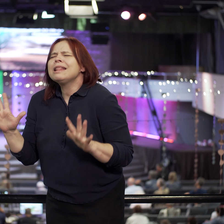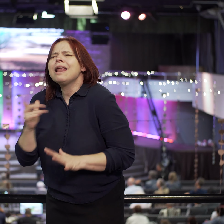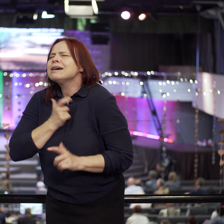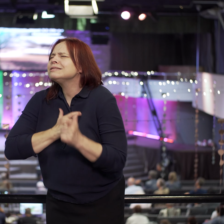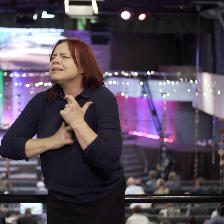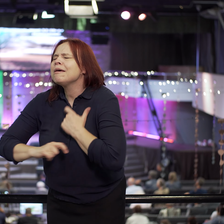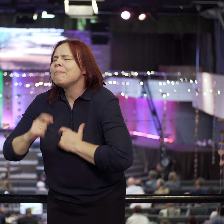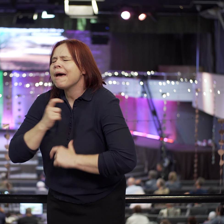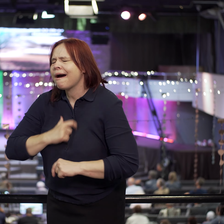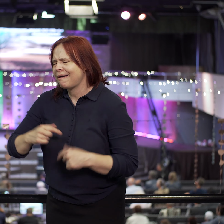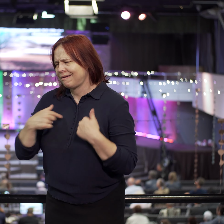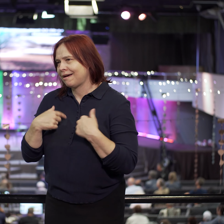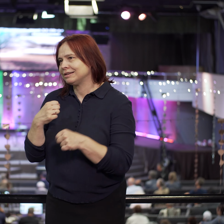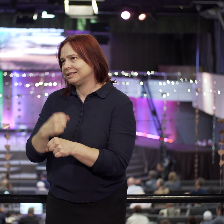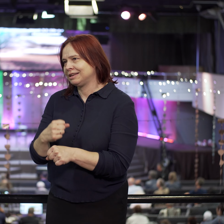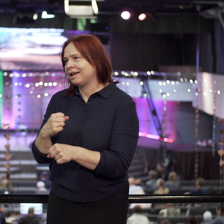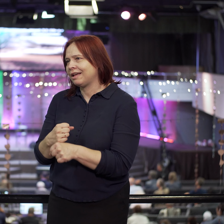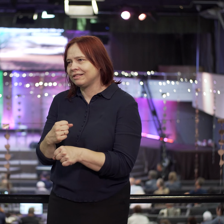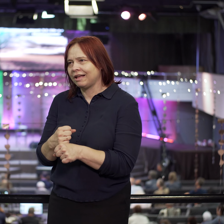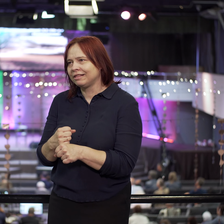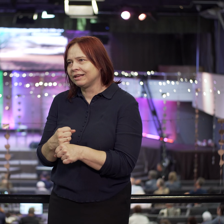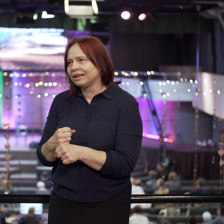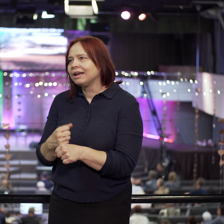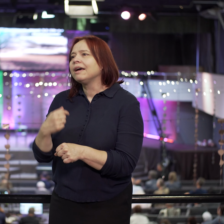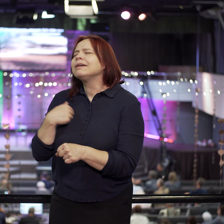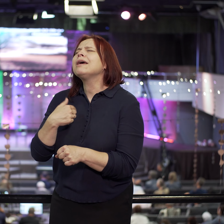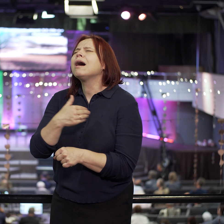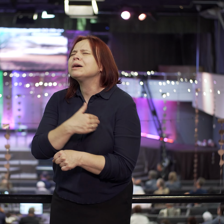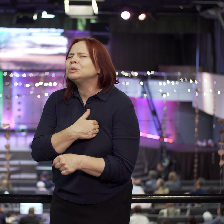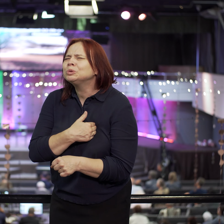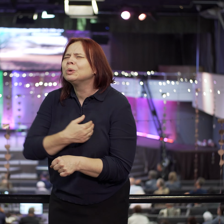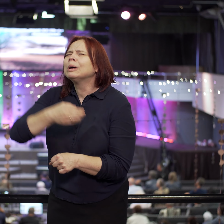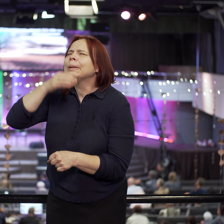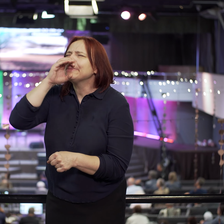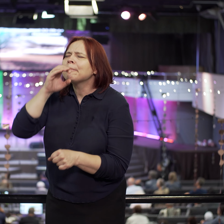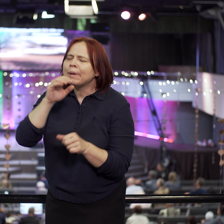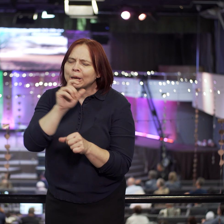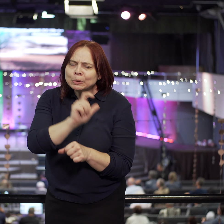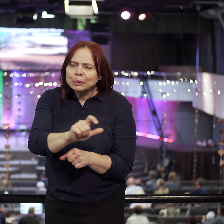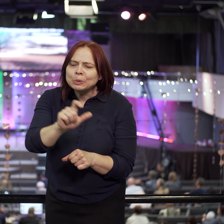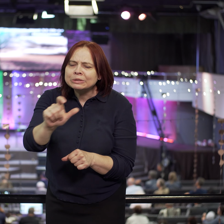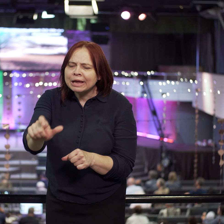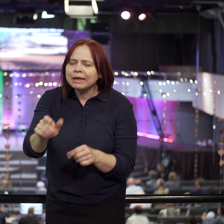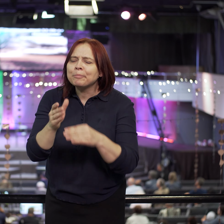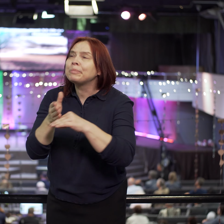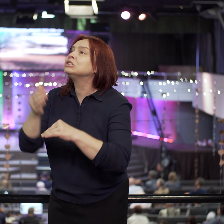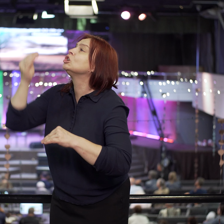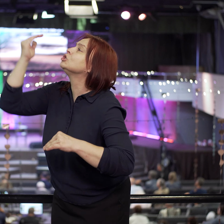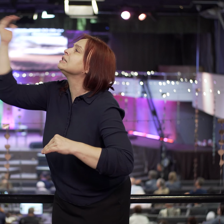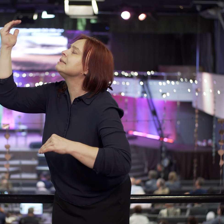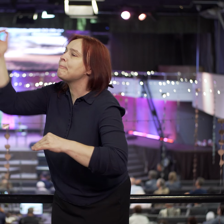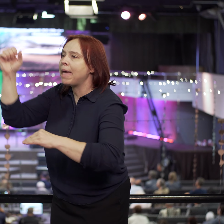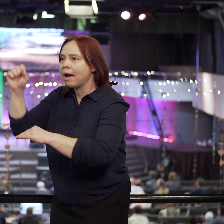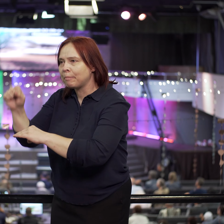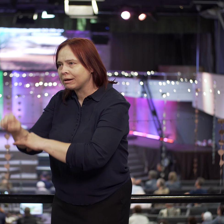не ради себя я это все делаю. Я хочу напоить людей, которые пришли, чтобы поклониться тебе. Я